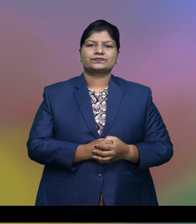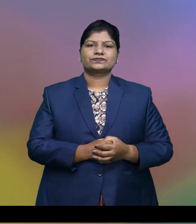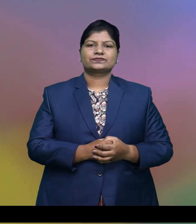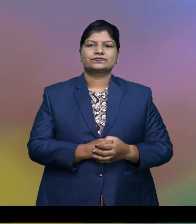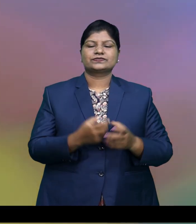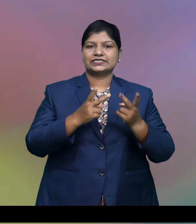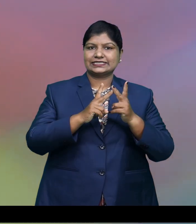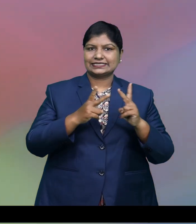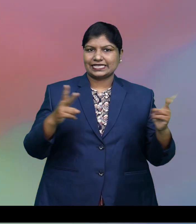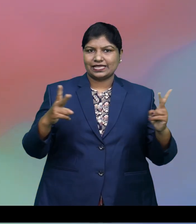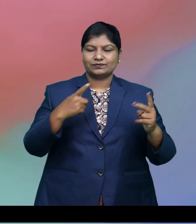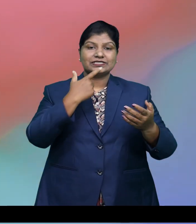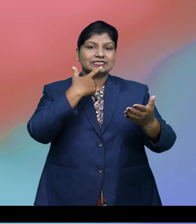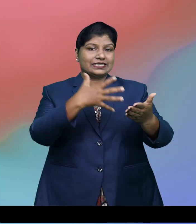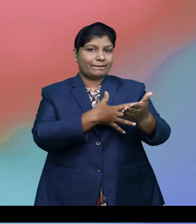రక్త ప్రసరణ రకాలు,